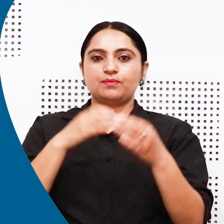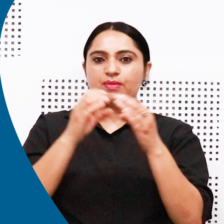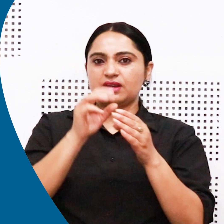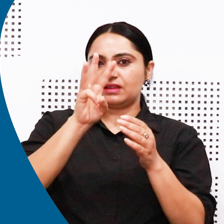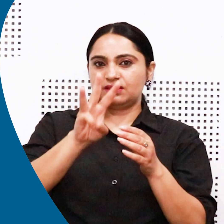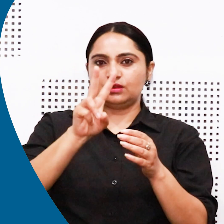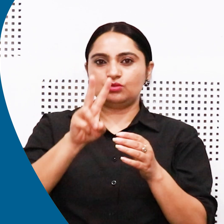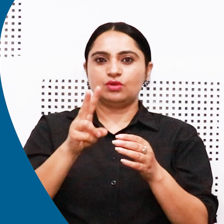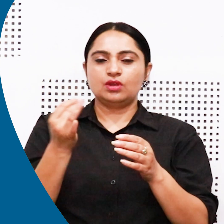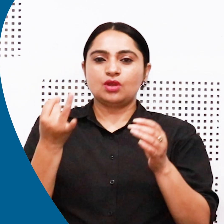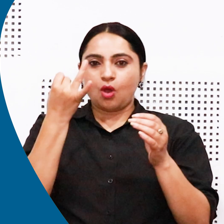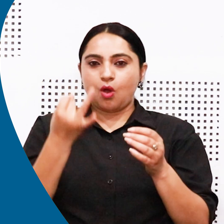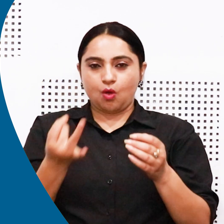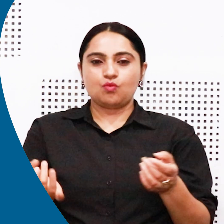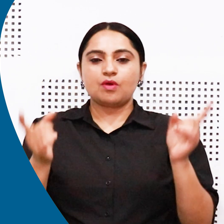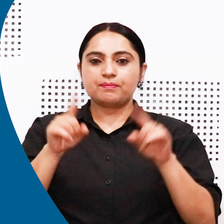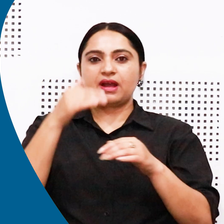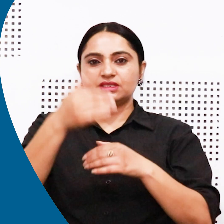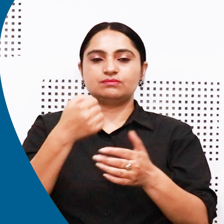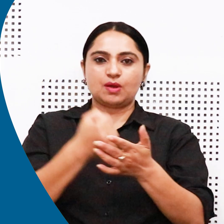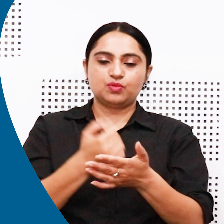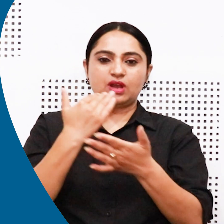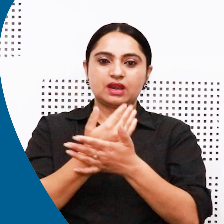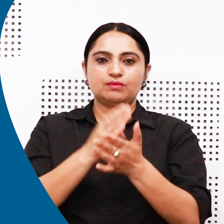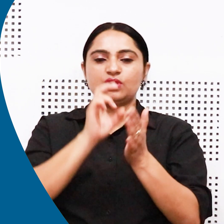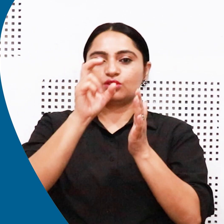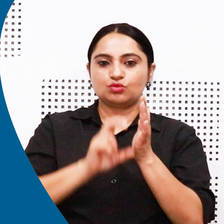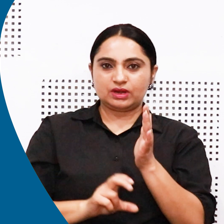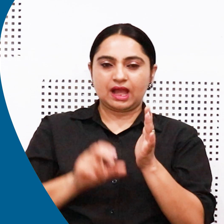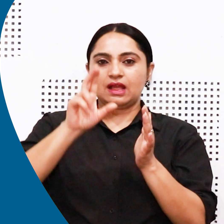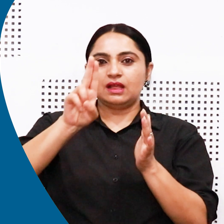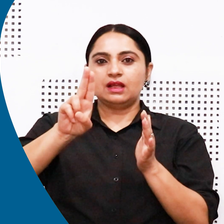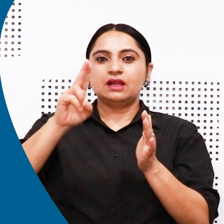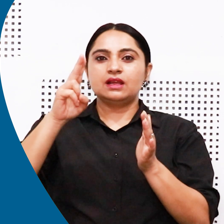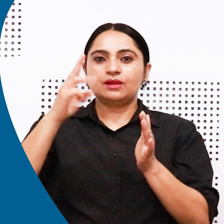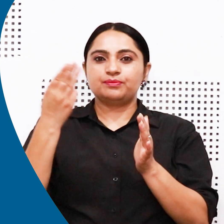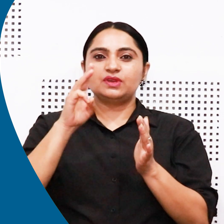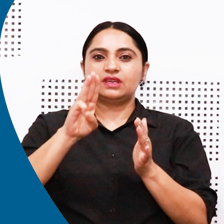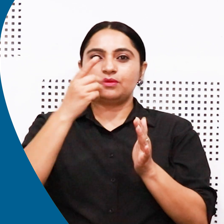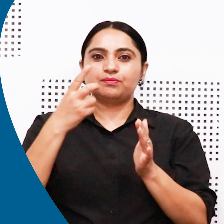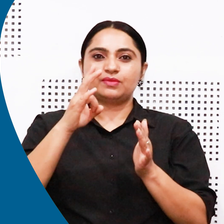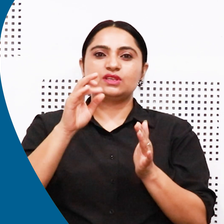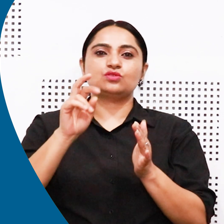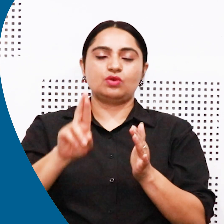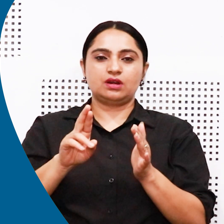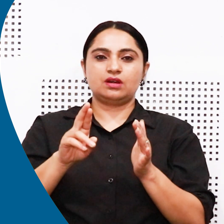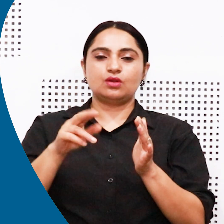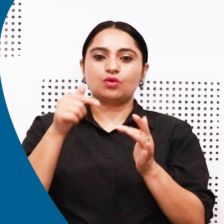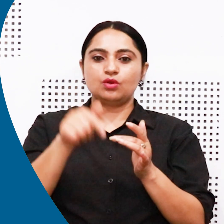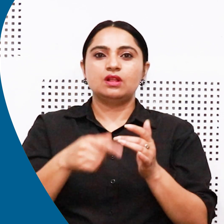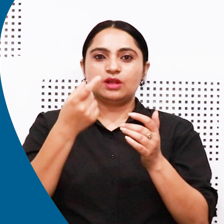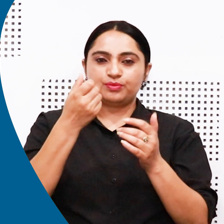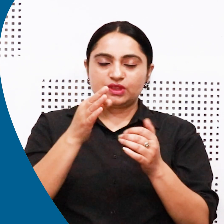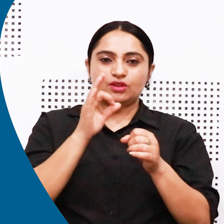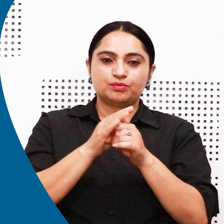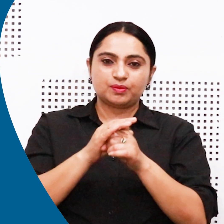32औं भागसम्म आइपुग्दा कार्यक्रम मार्फत दोलखाको भीमेश्वर नगरपालिकाको विकास, निर्माण, सुशासन, वित्त